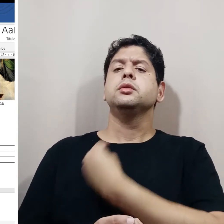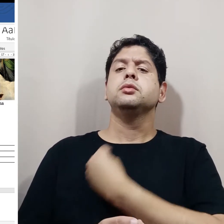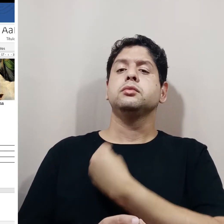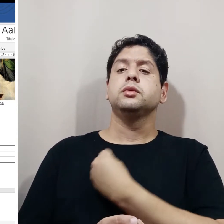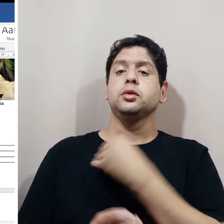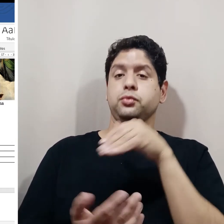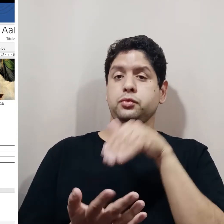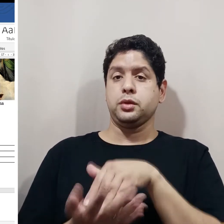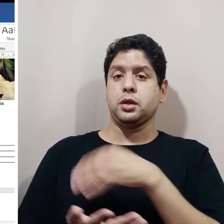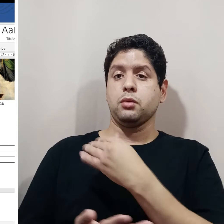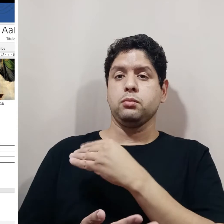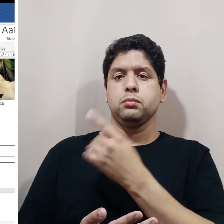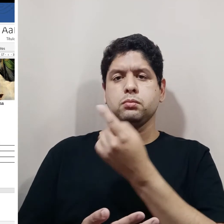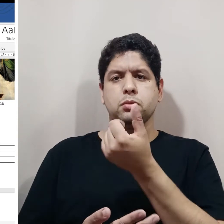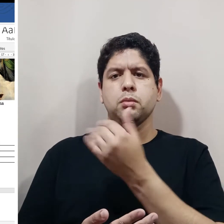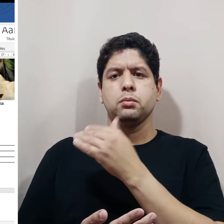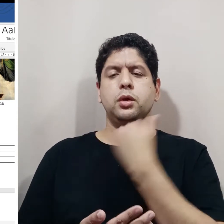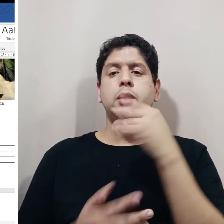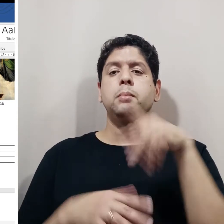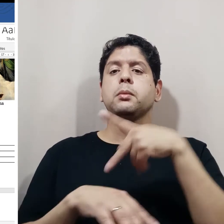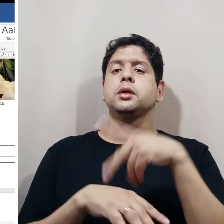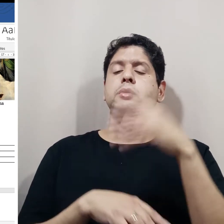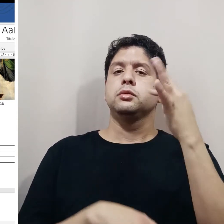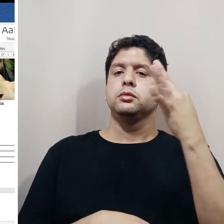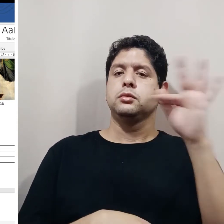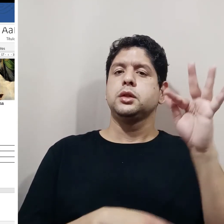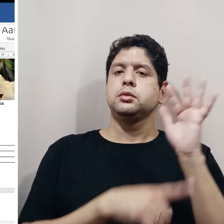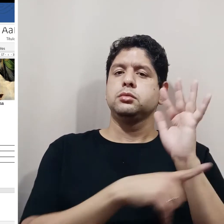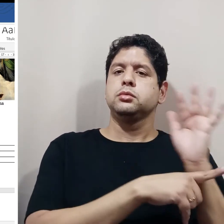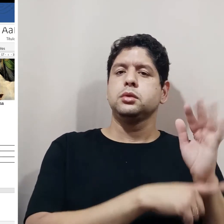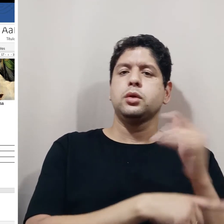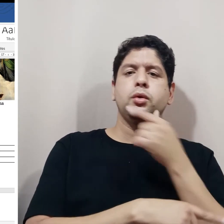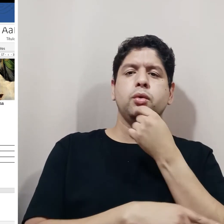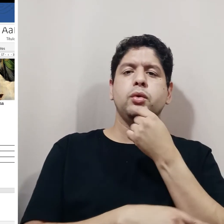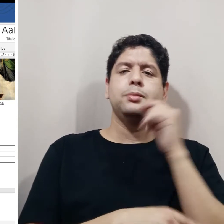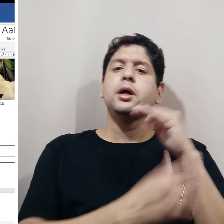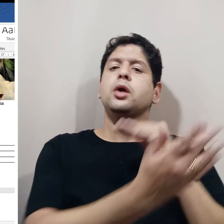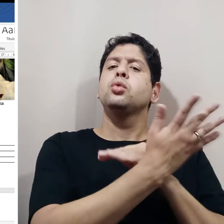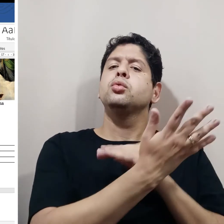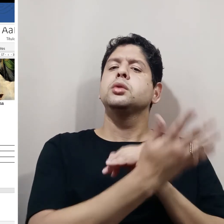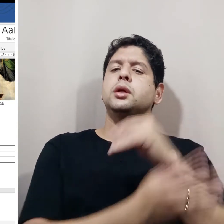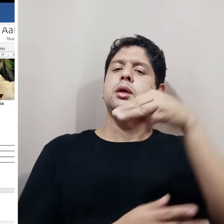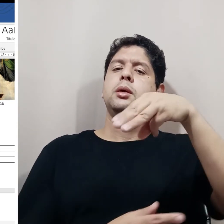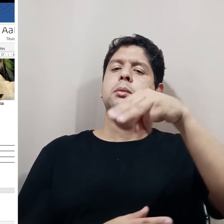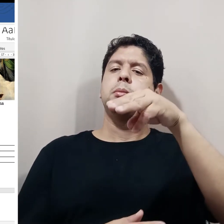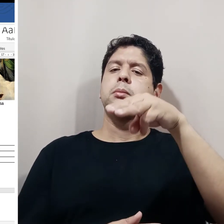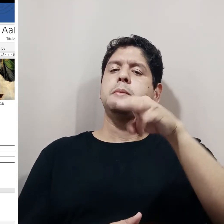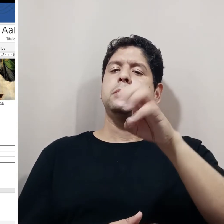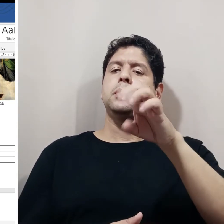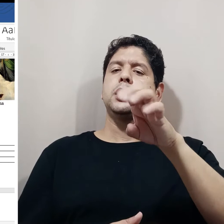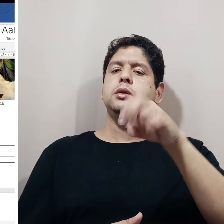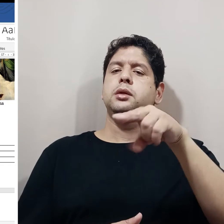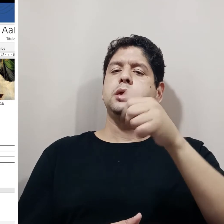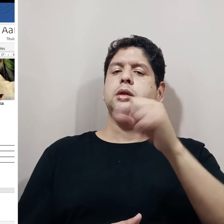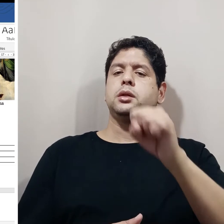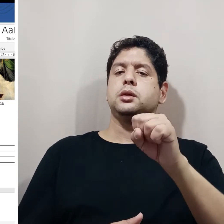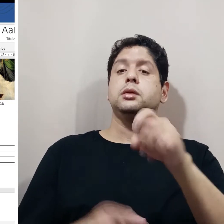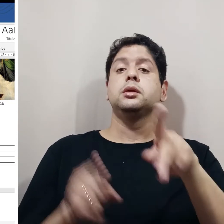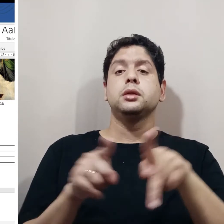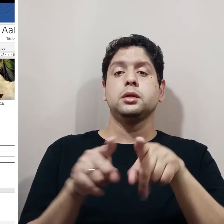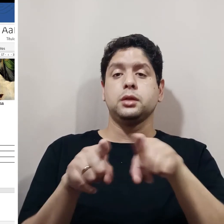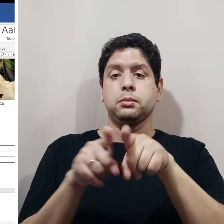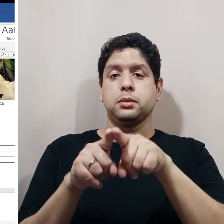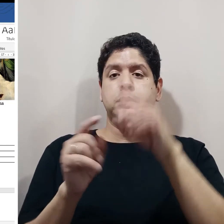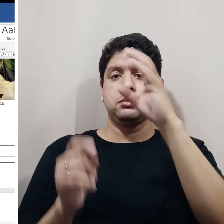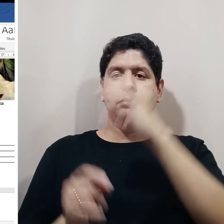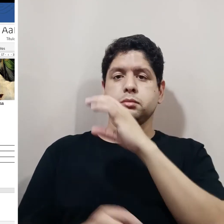Vinci, Leonardo que nasceu na cidade de Vinci, na Itália, né? Mas ele também viveu, no final da sua vida, na França, né,